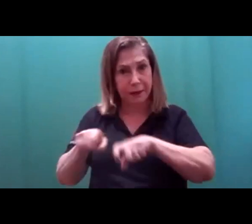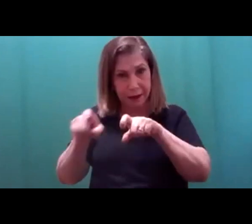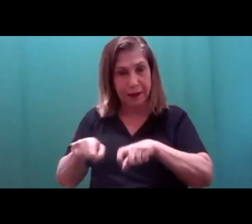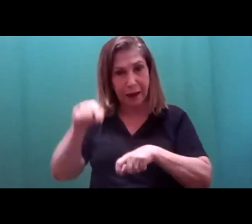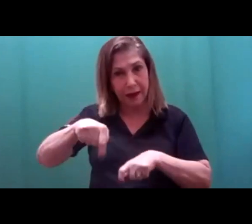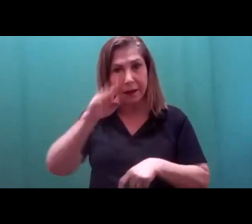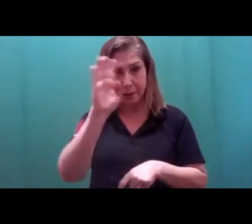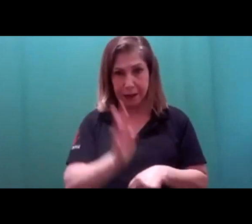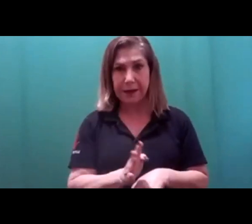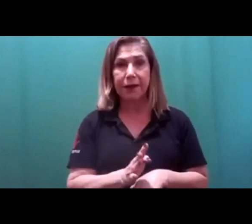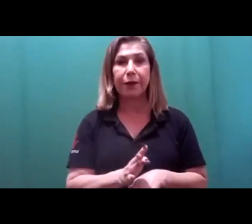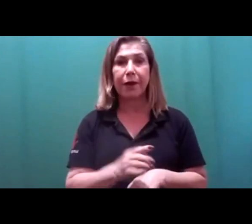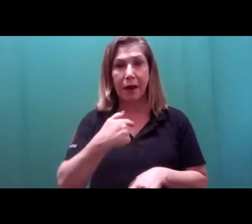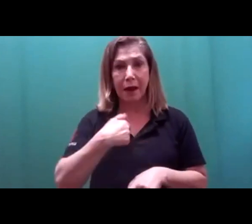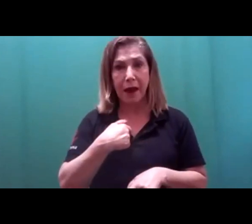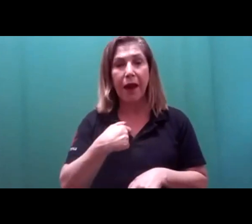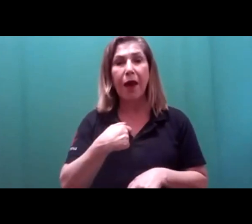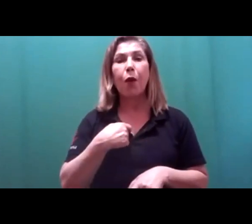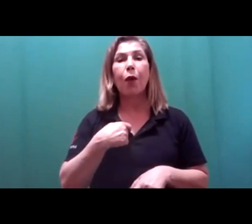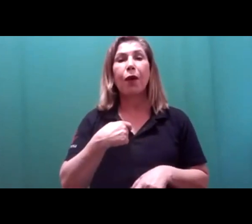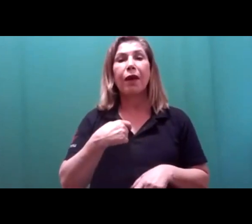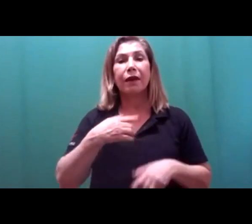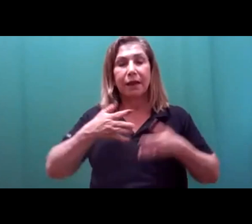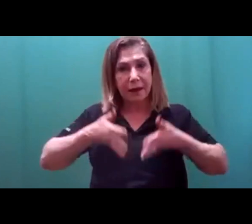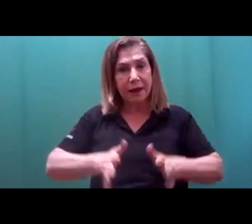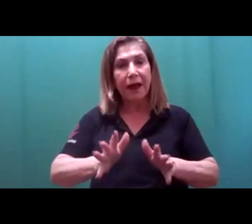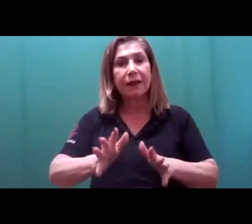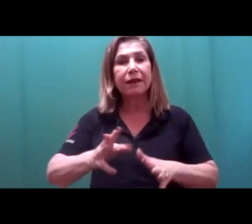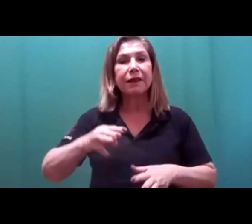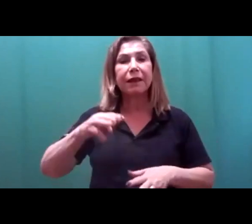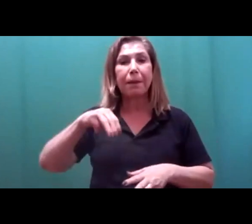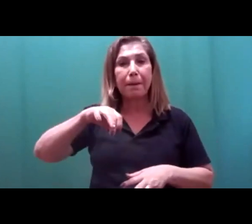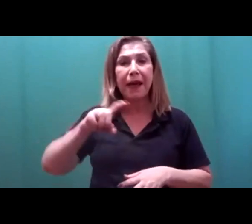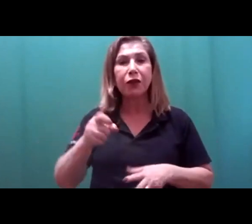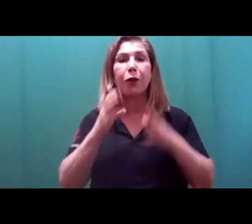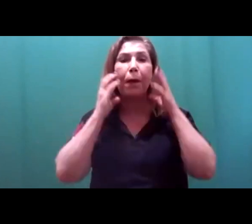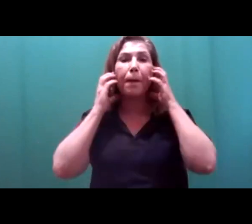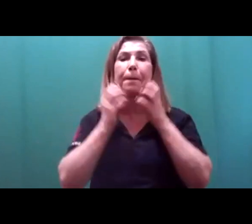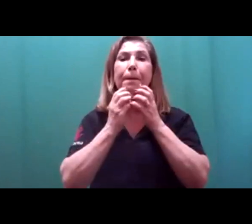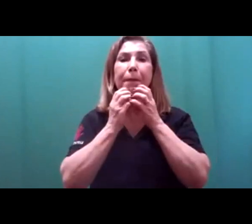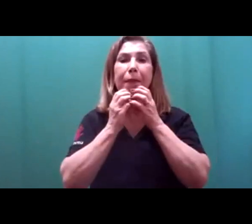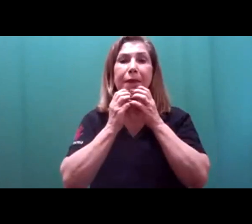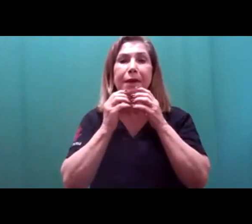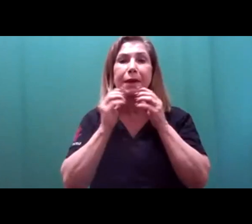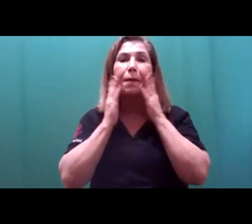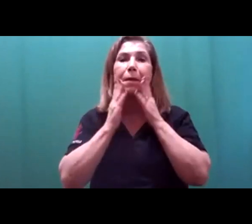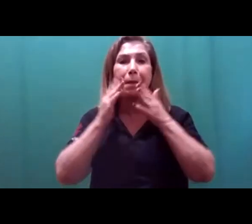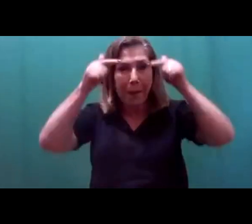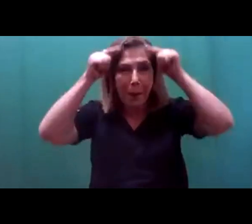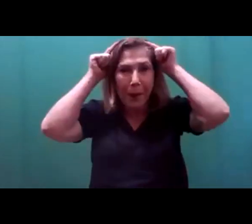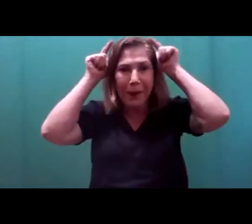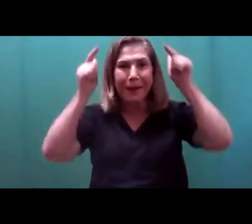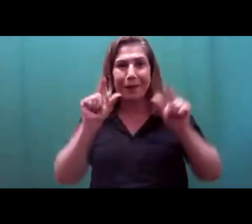Brasil. Eu sou mexicano, tenho barba abundante, mas pouquíssimo cabelo.